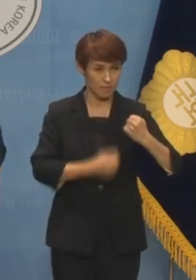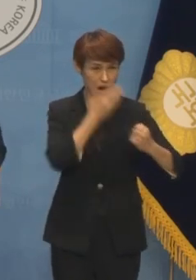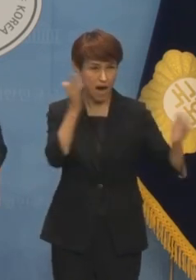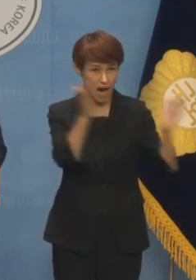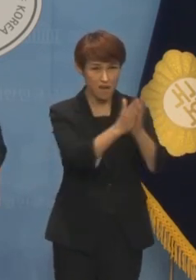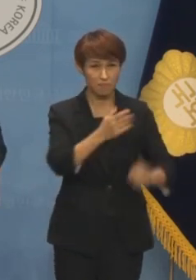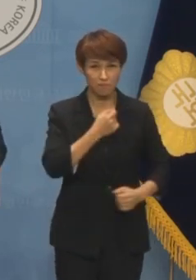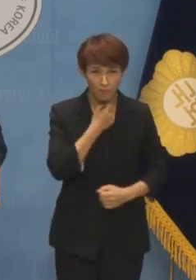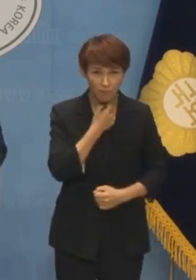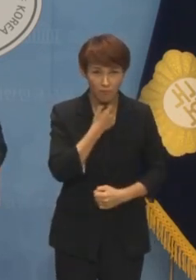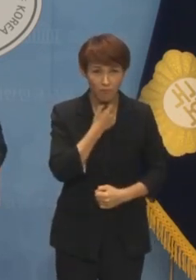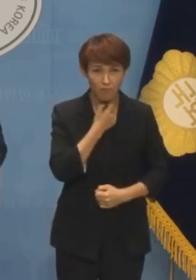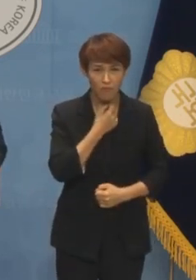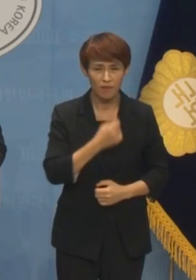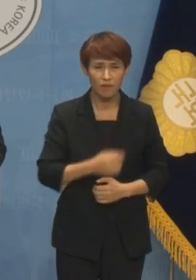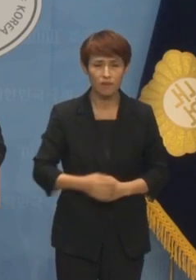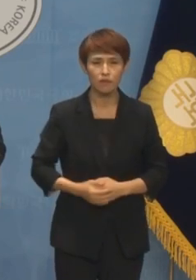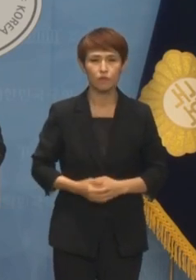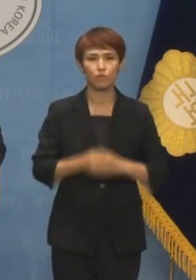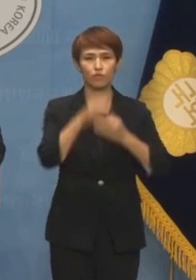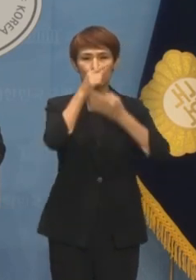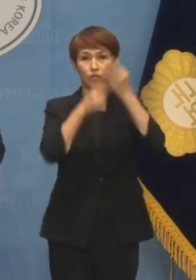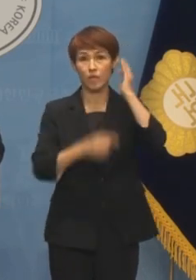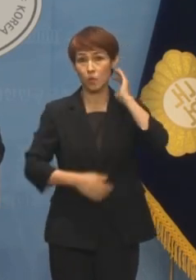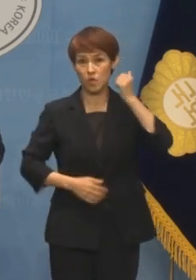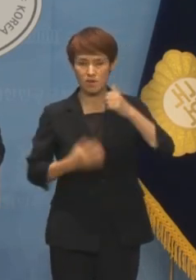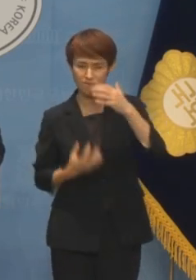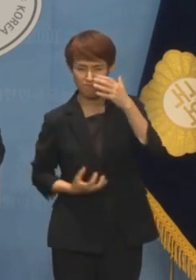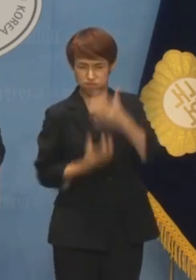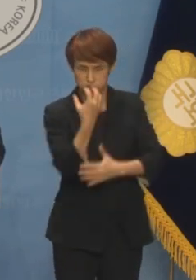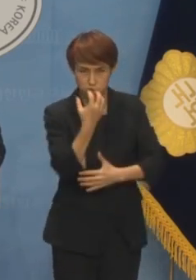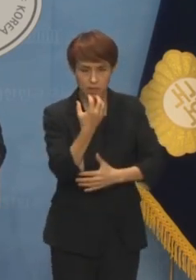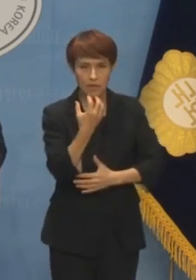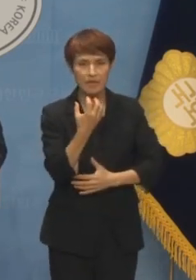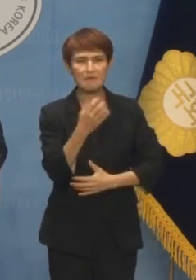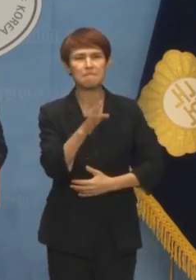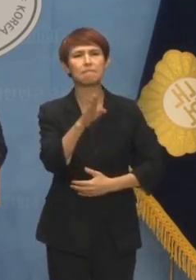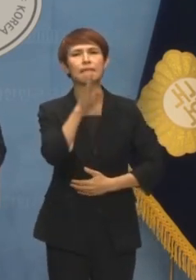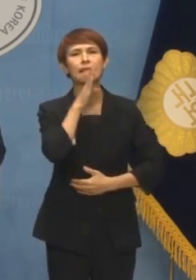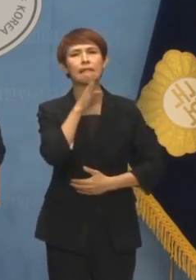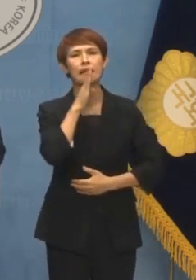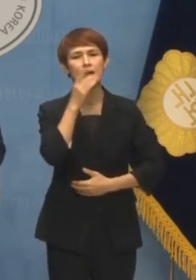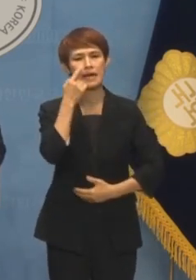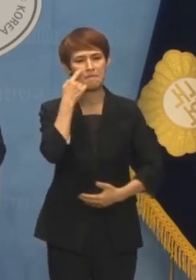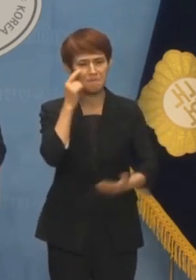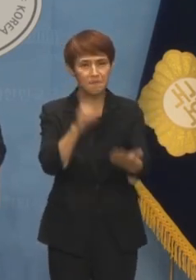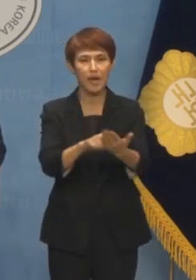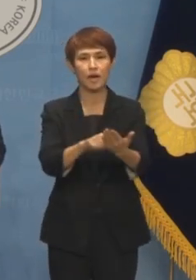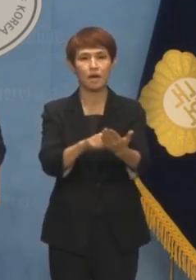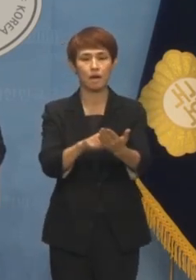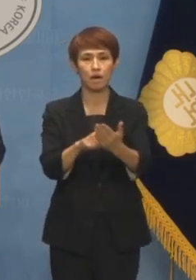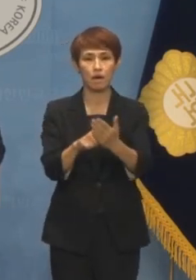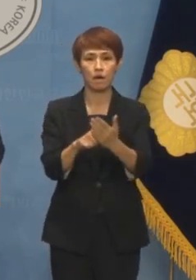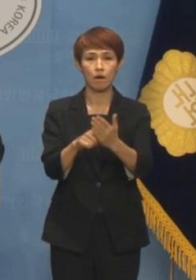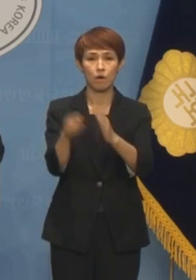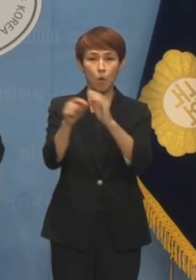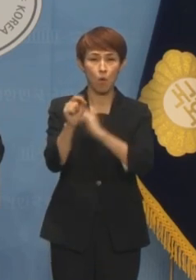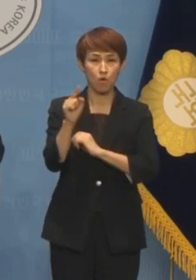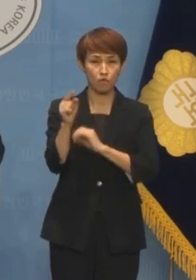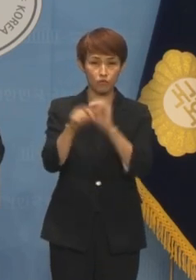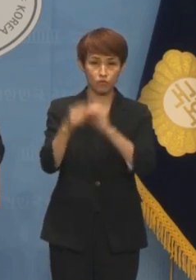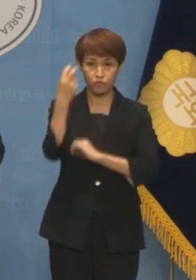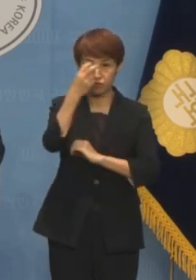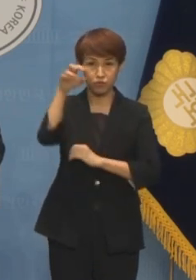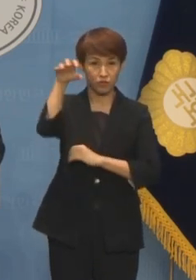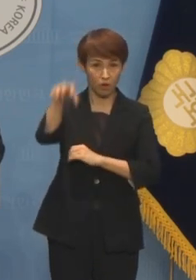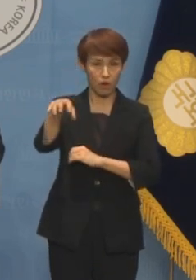되려 합니까? 윤석열 대통령의 경로가 사실로 드러나고 있습니다. 공수처가 해병대 고위 간부의 진술과